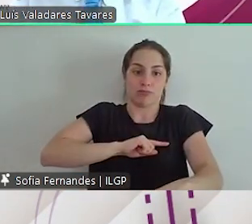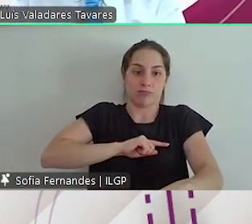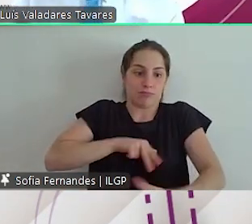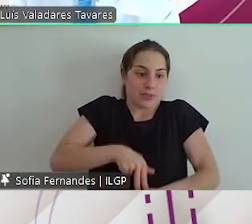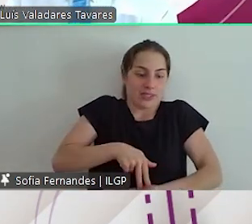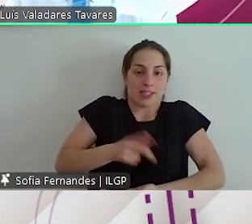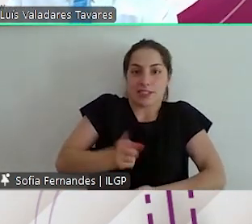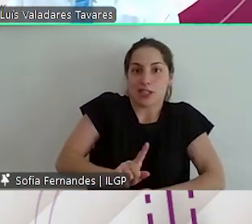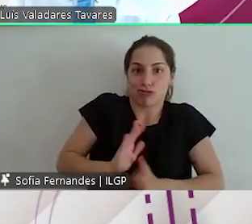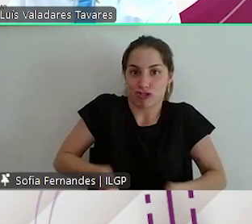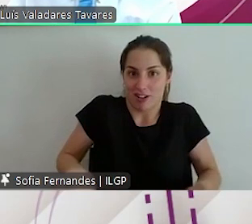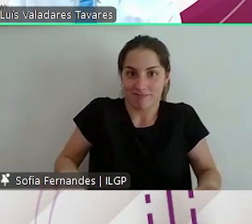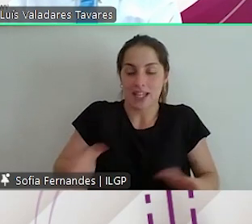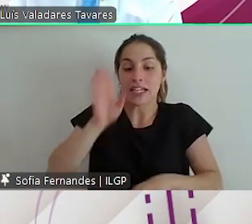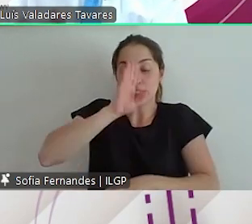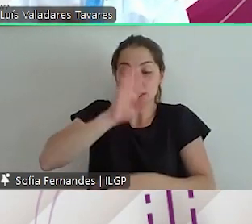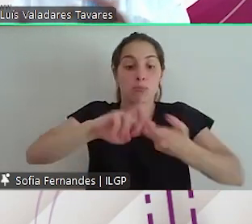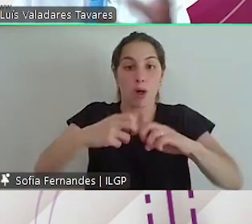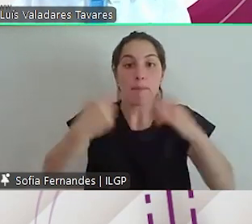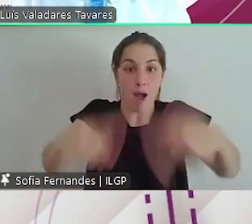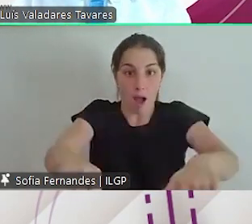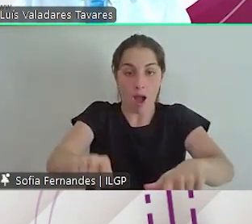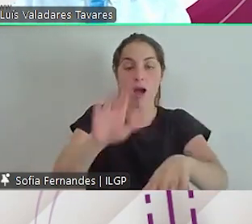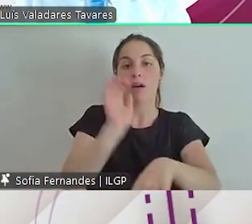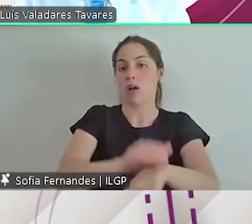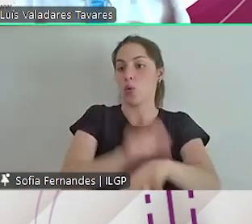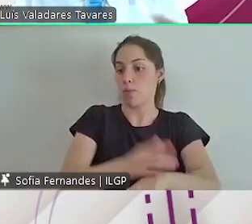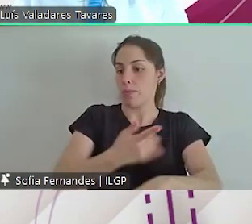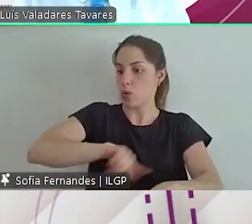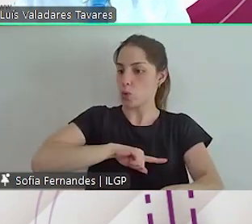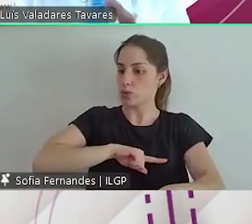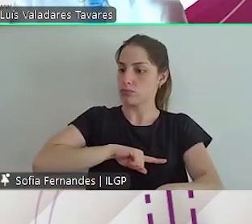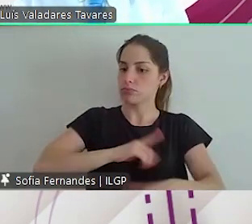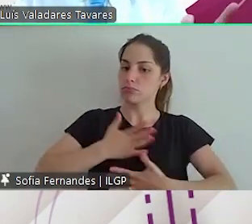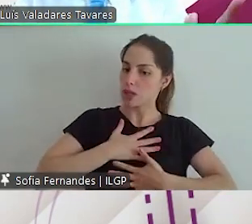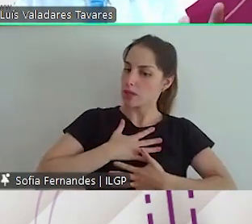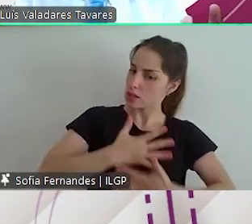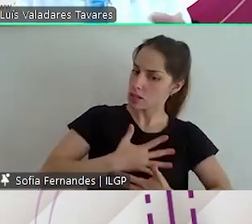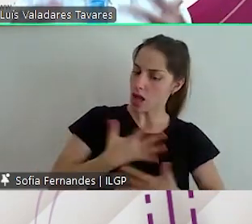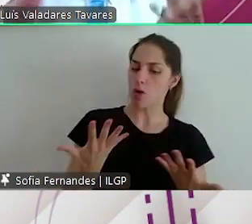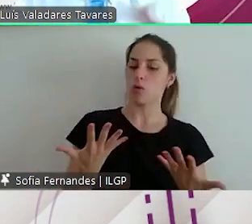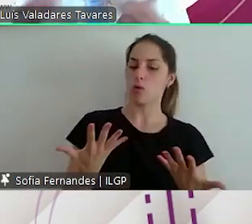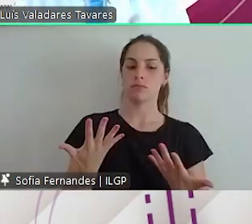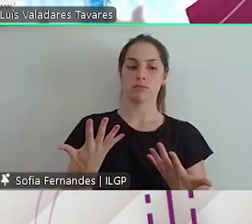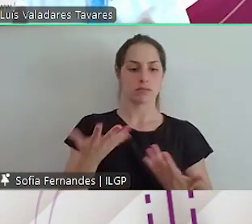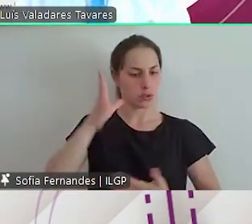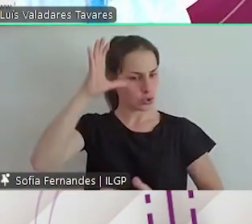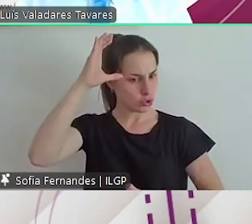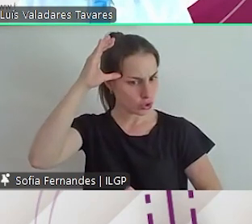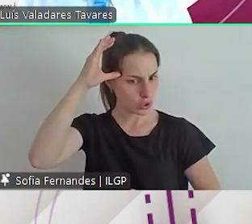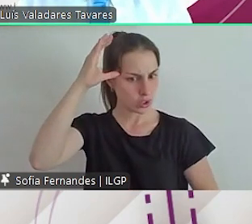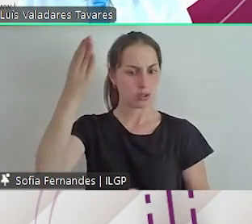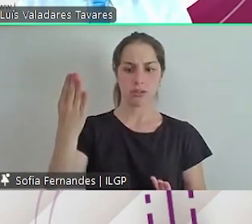postulado. Havendo problemas, nós somos pessoas dedicadas, competentes, inteligentes, havemos de ser capazes de